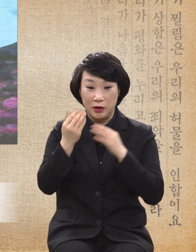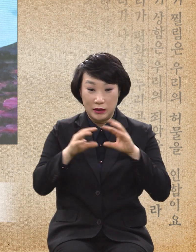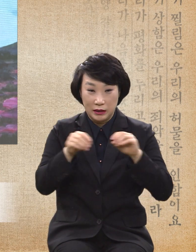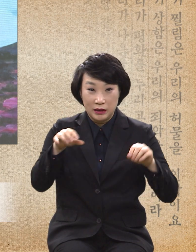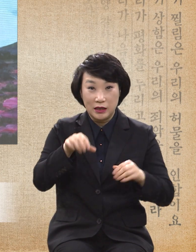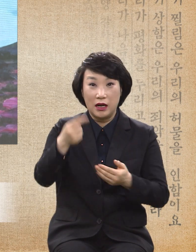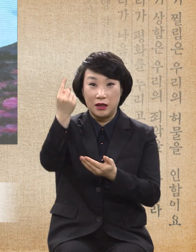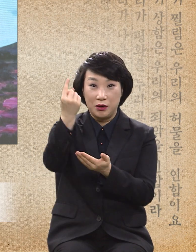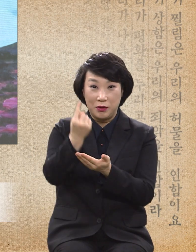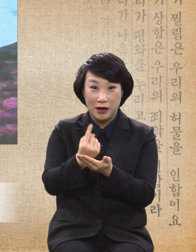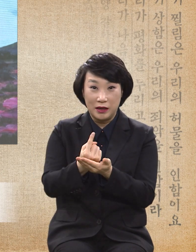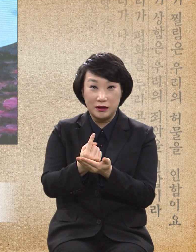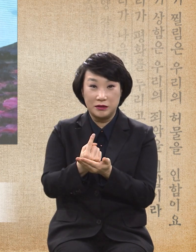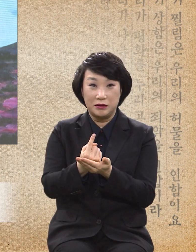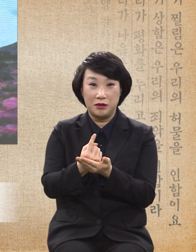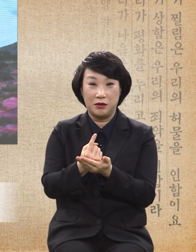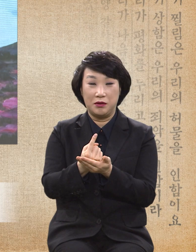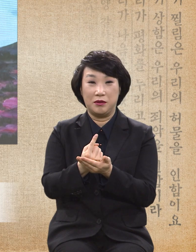땅에 오셔서